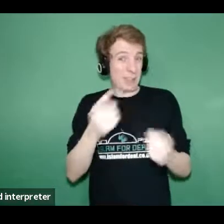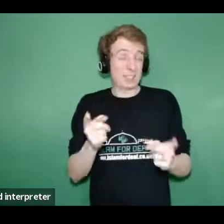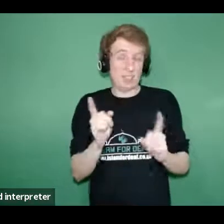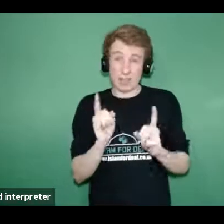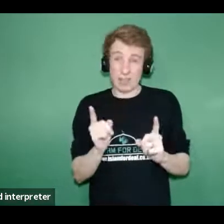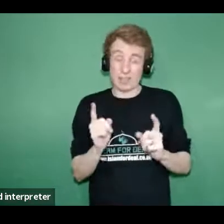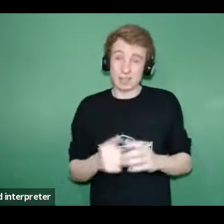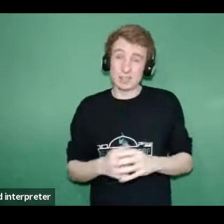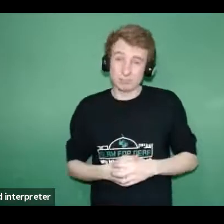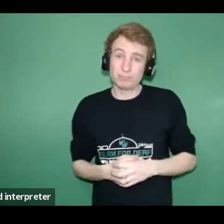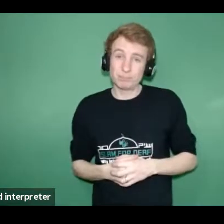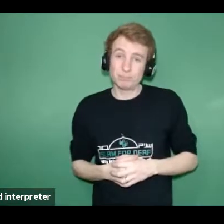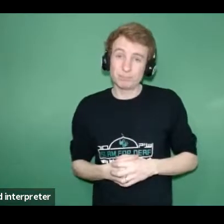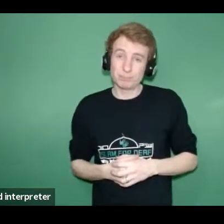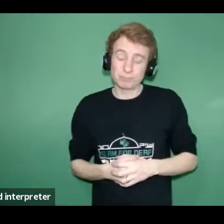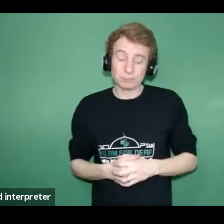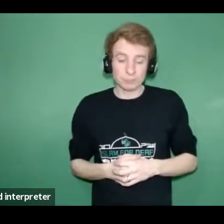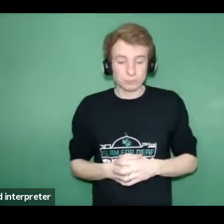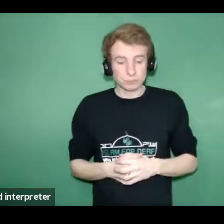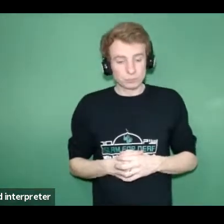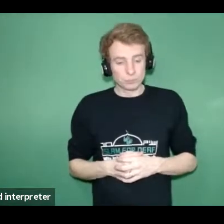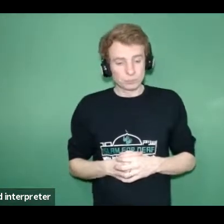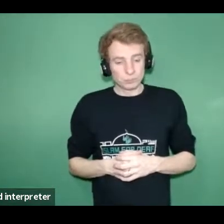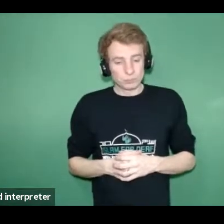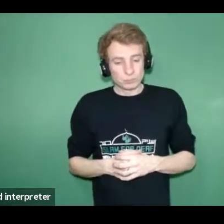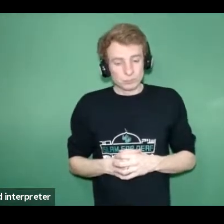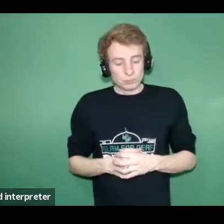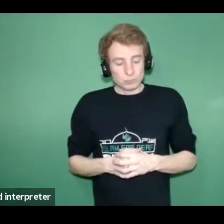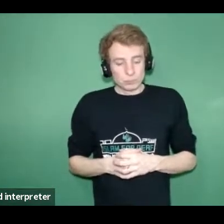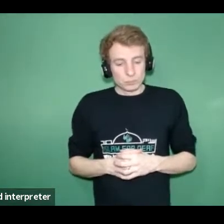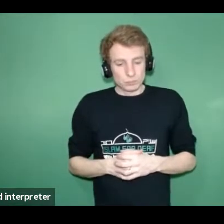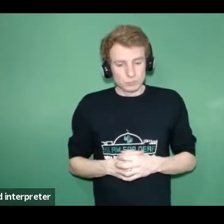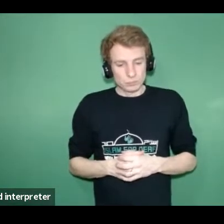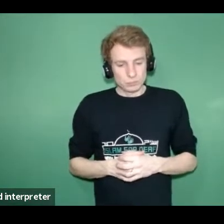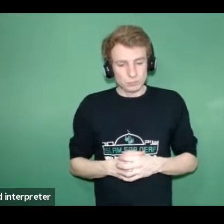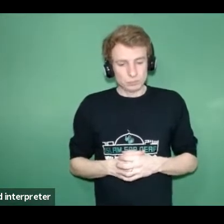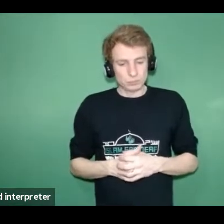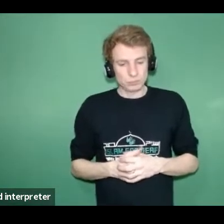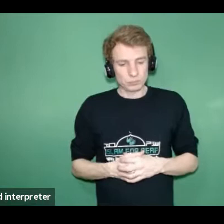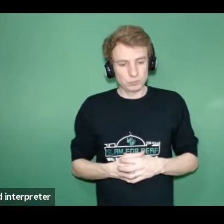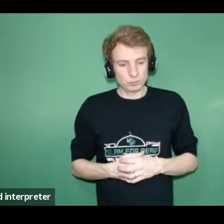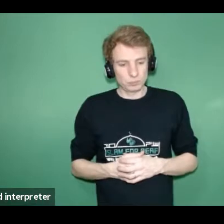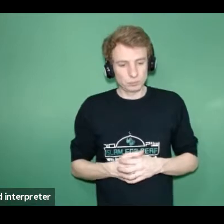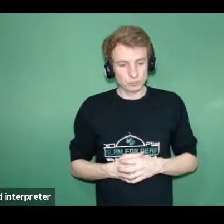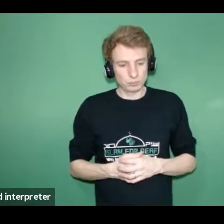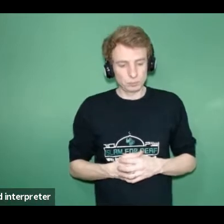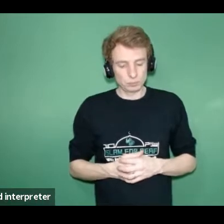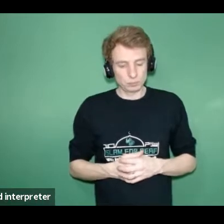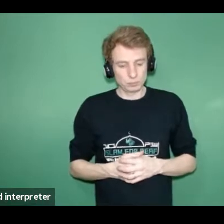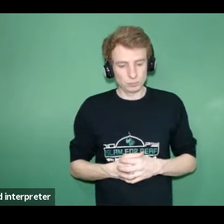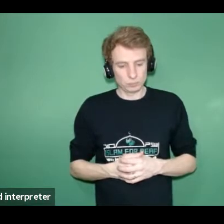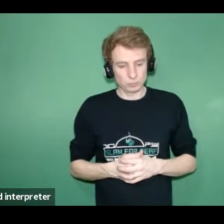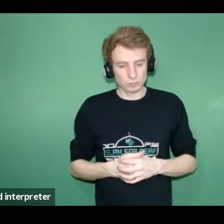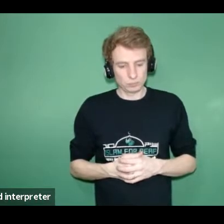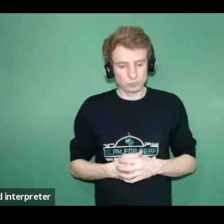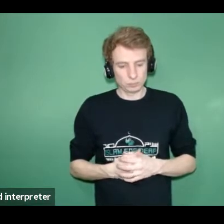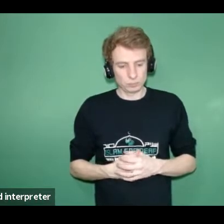ماهية الإيمان، ما هو الإيمان؟ الإيمان كما بينه النبي صلى الله عليه وسلم